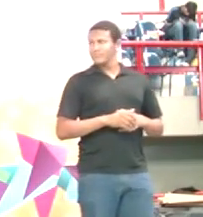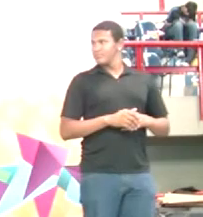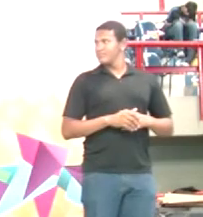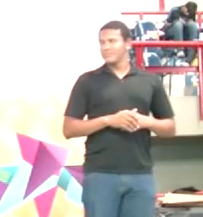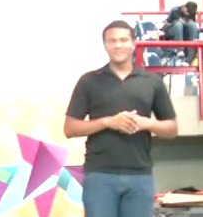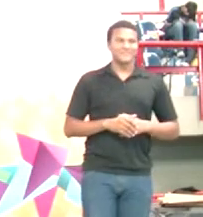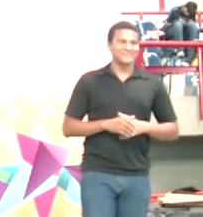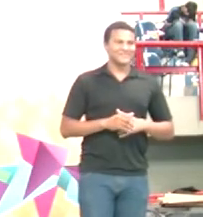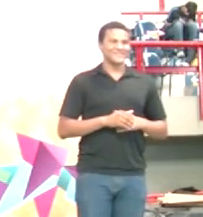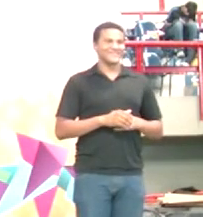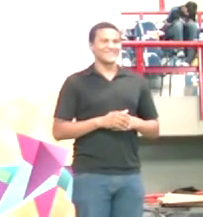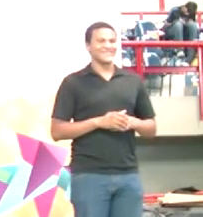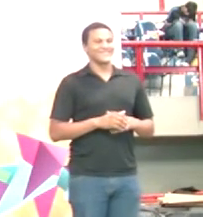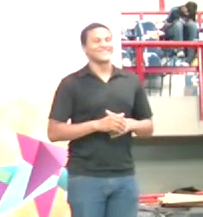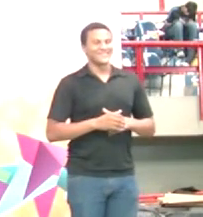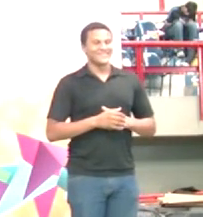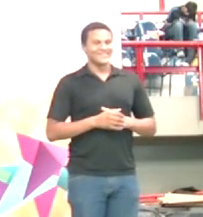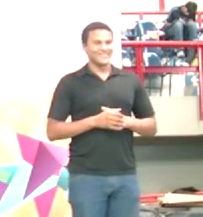salga.